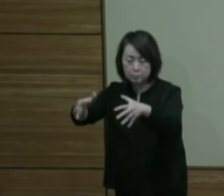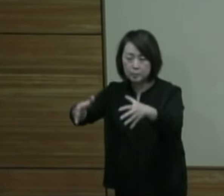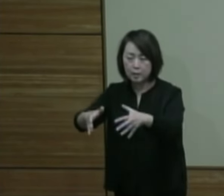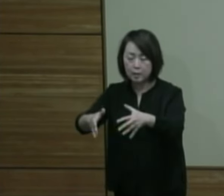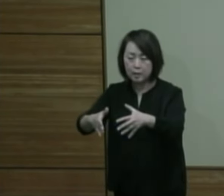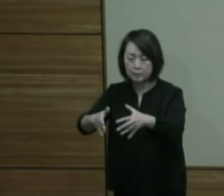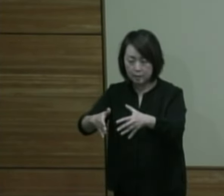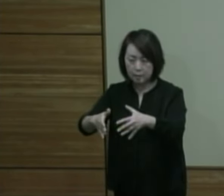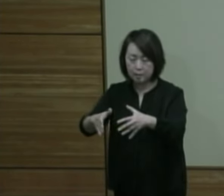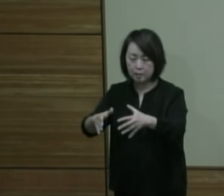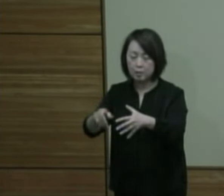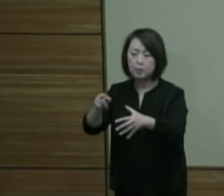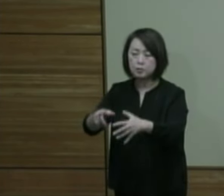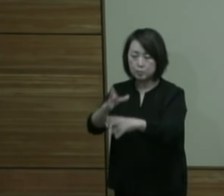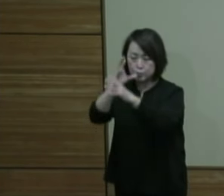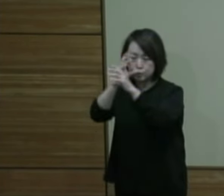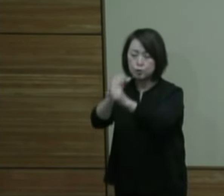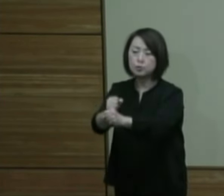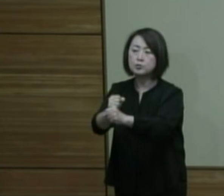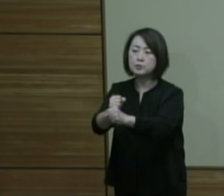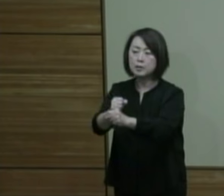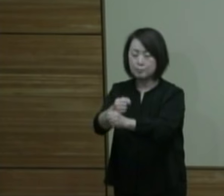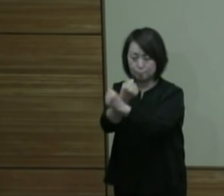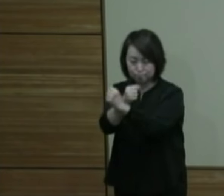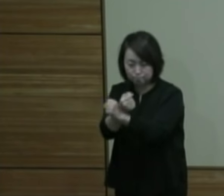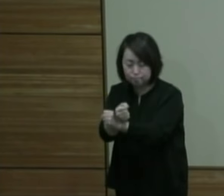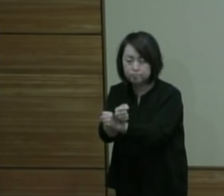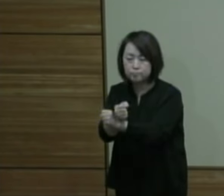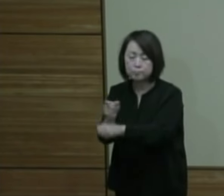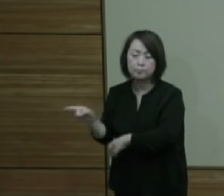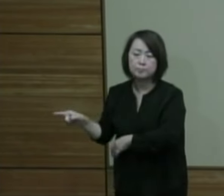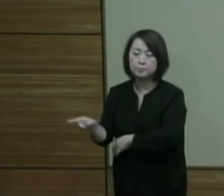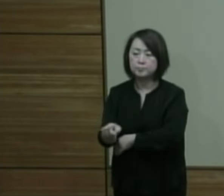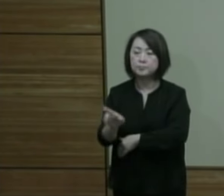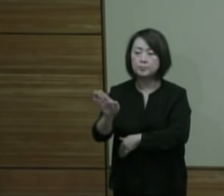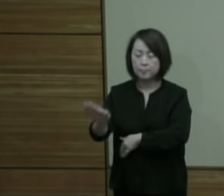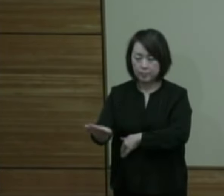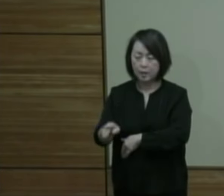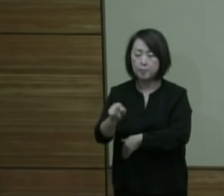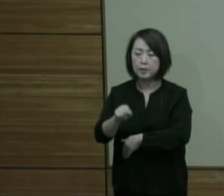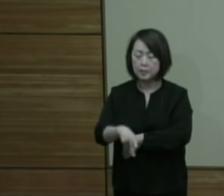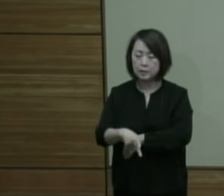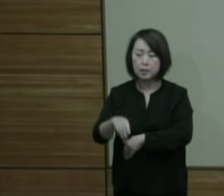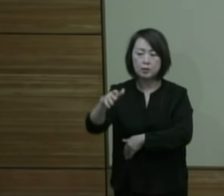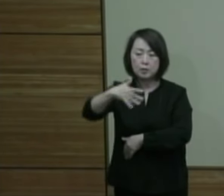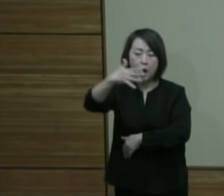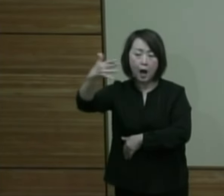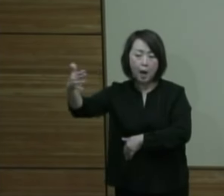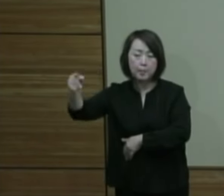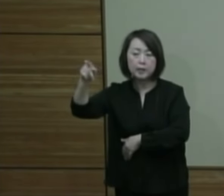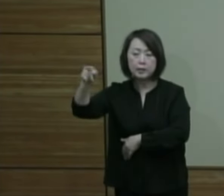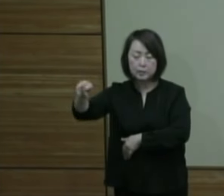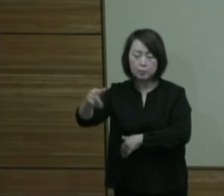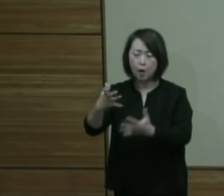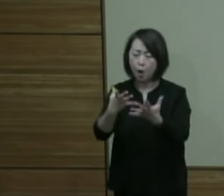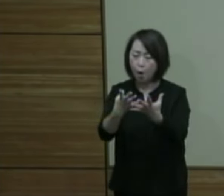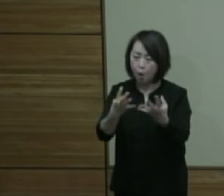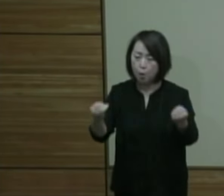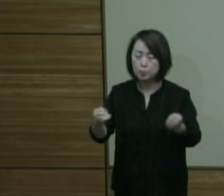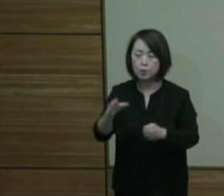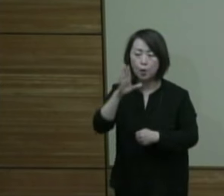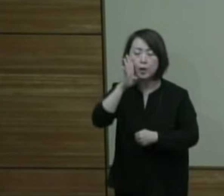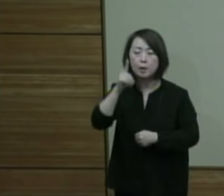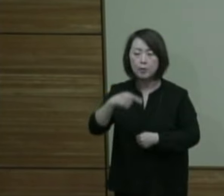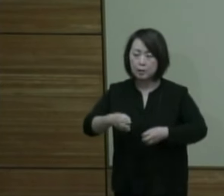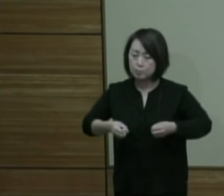芸員の皆さんもそこに焦点を当てた研究もされてきてますので、まさにカリフォルニアにはですね、大勢の和歌山県出身 の, あの芸